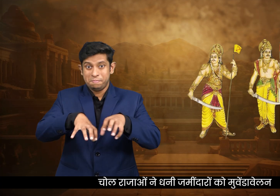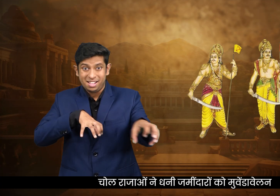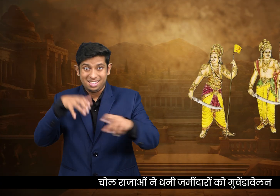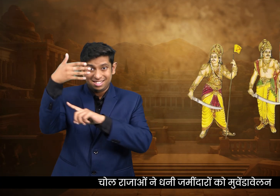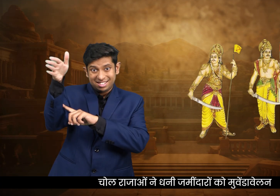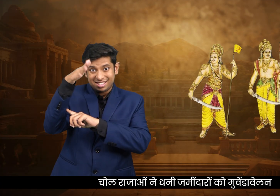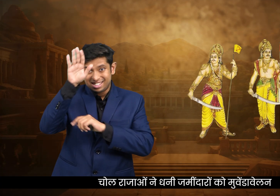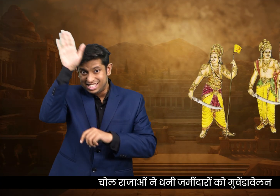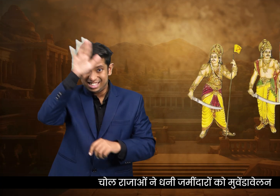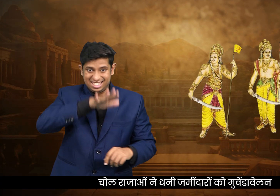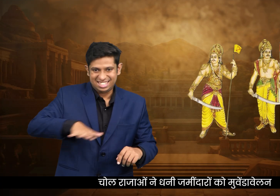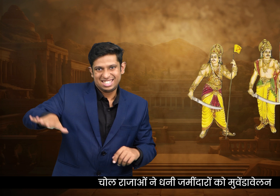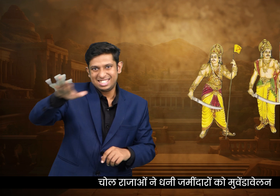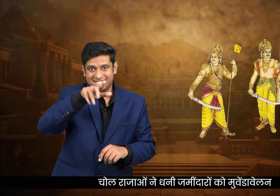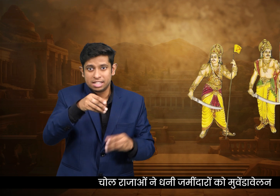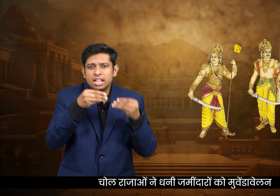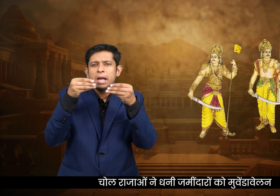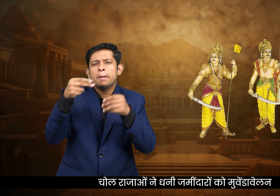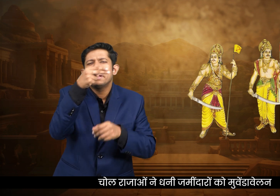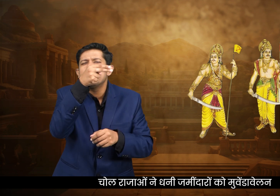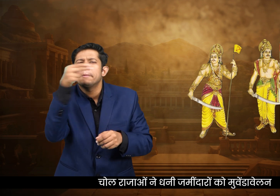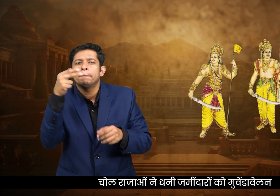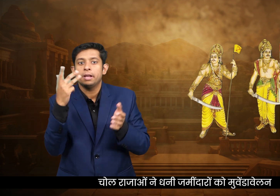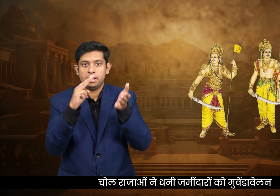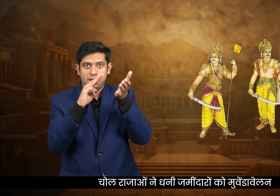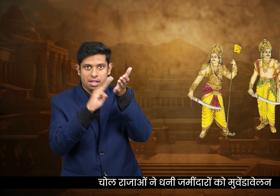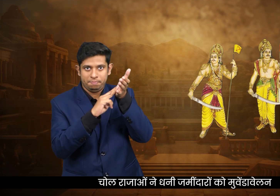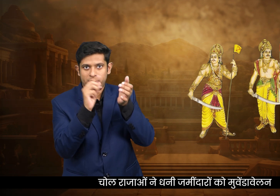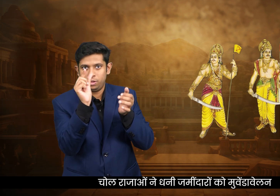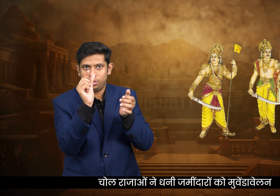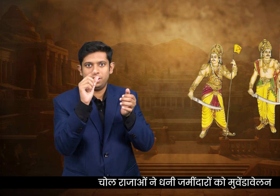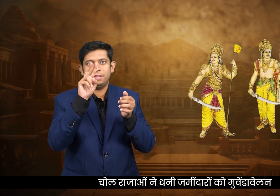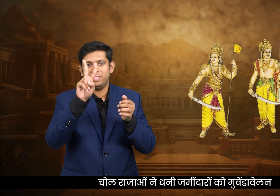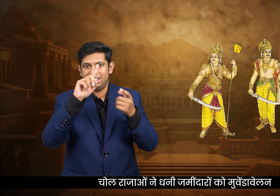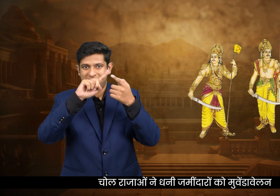चोला राजाओं ने धनी जमींदारों को मूवेंदवेलन